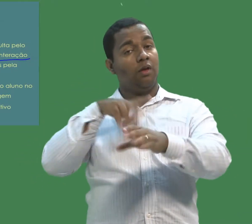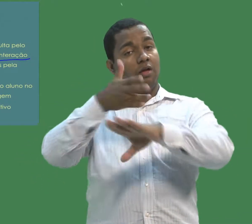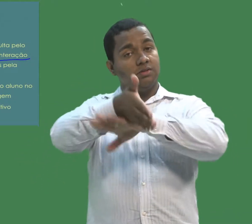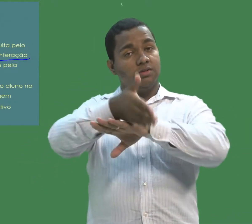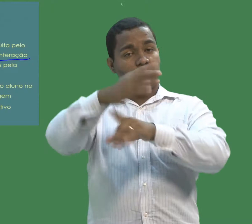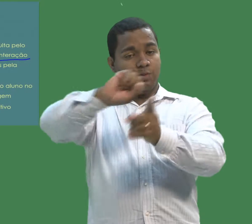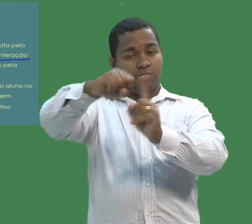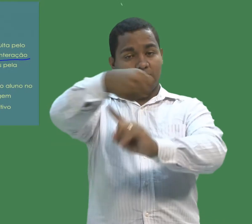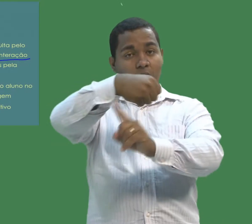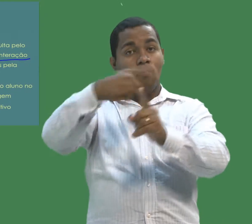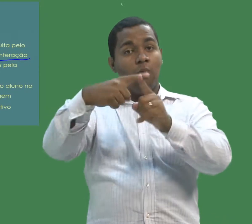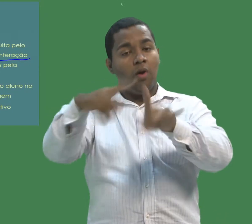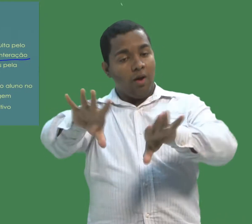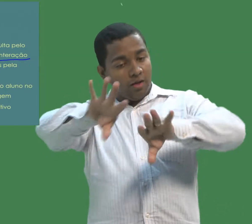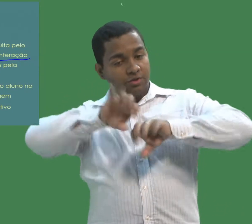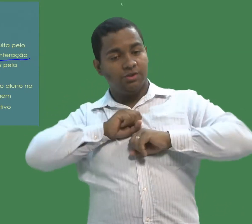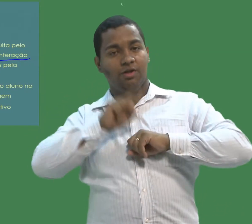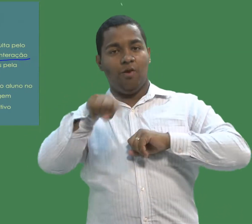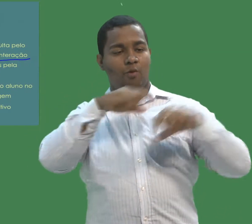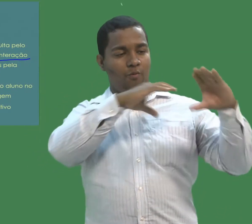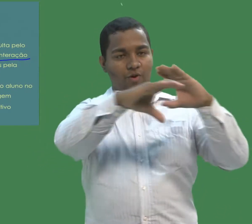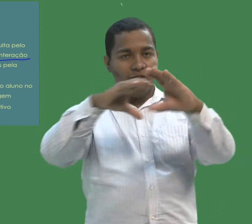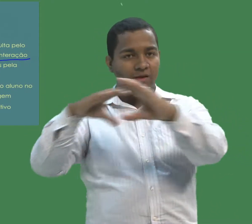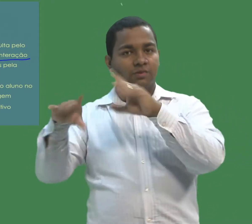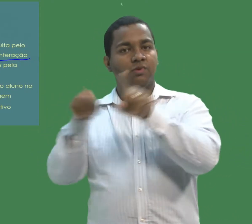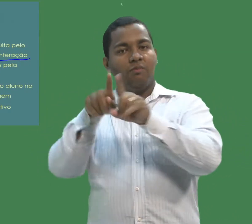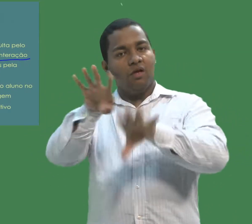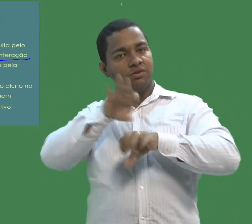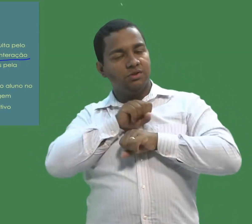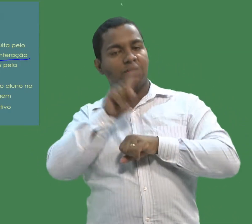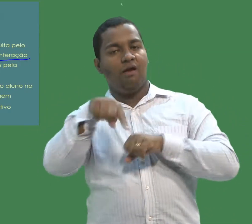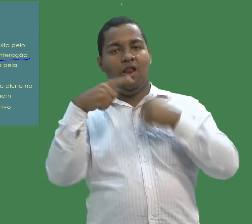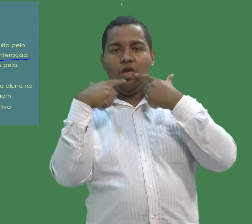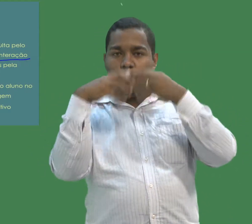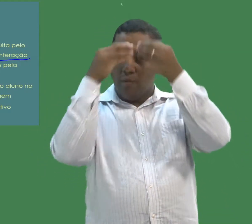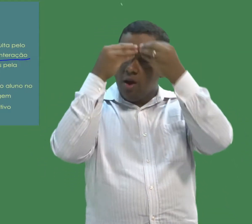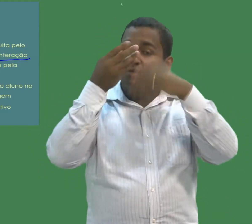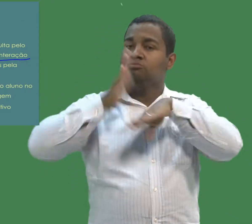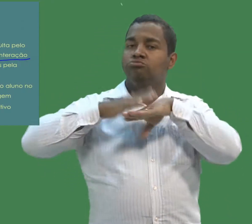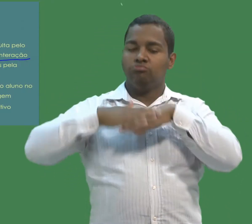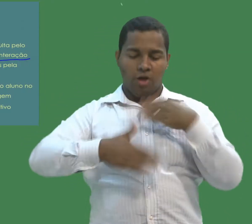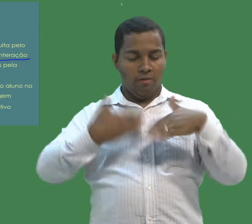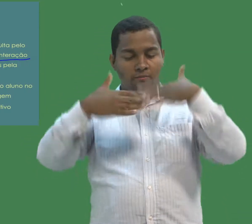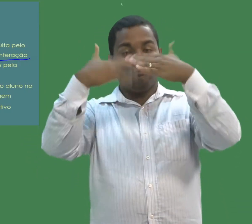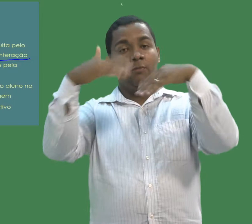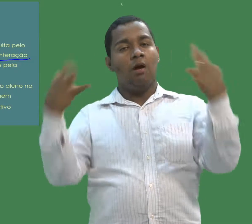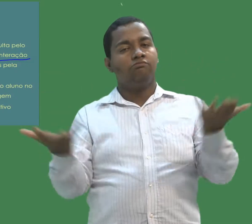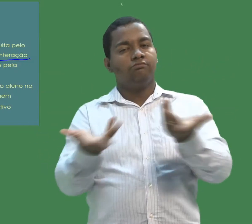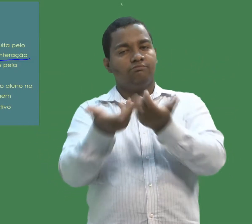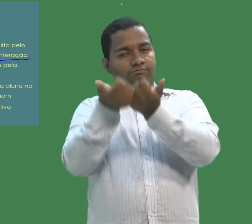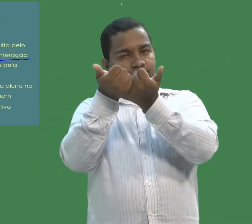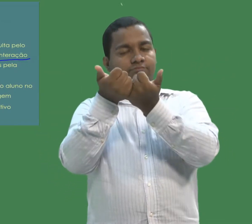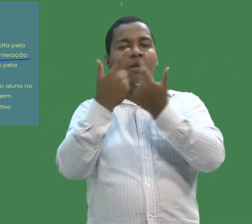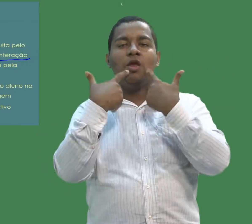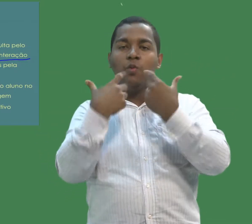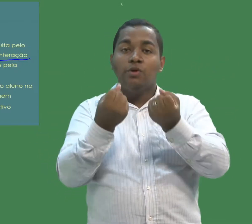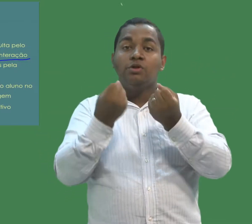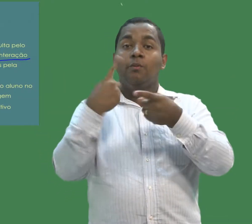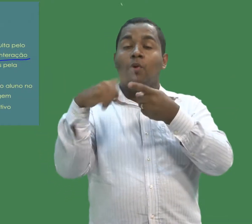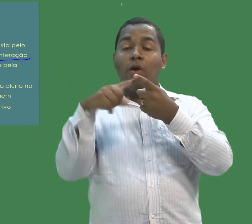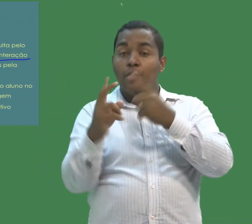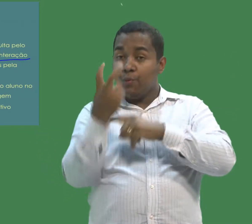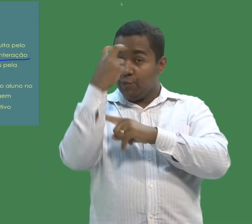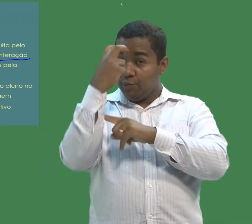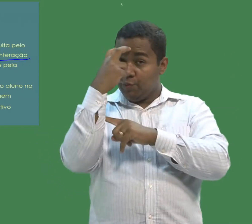que ele vai adquirir a sua comunicação, a sua linguagem. Vai desenvolver essa habilidade linguística, tá? Onde a cultura, na verdade, que vai estar